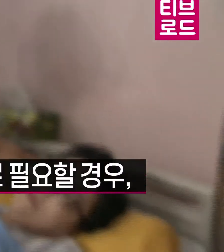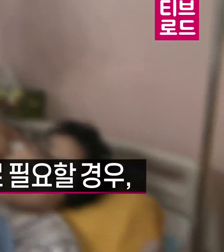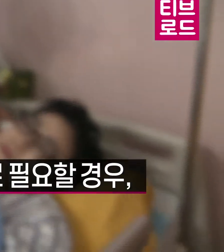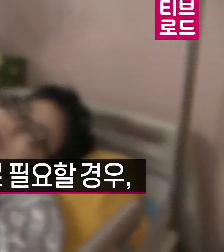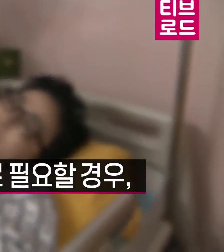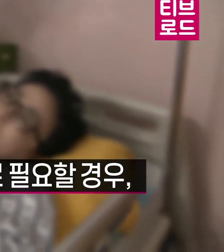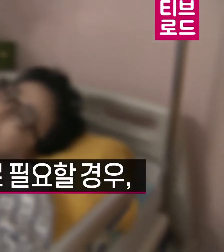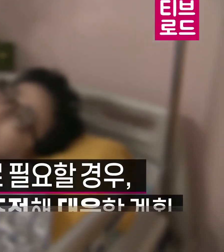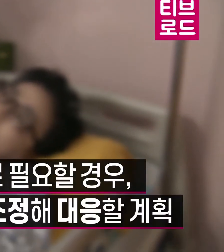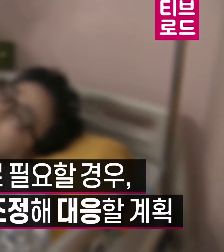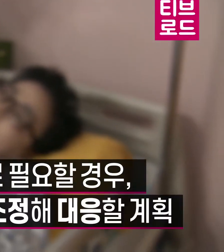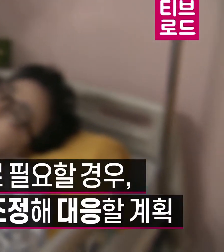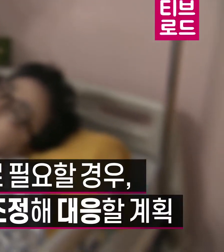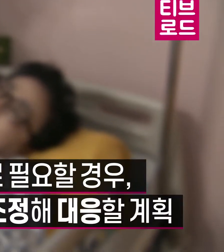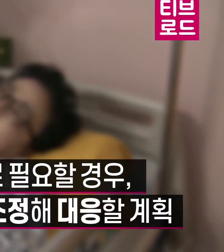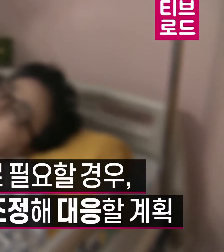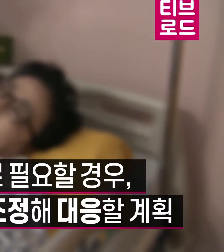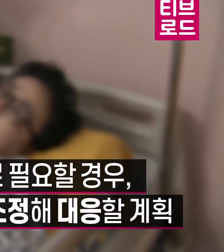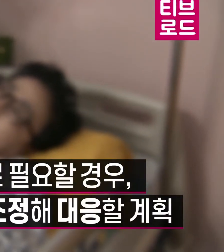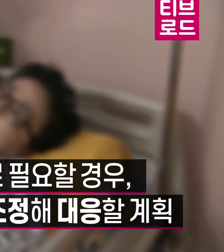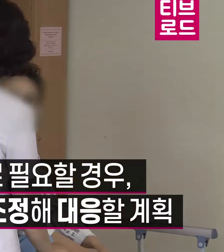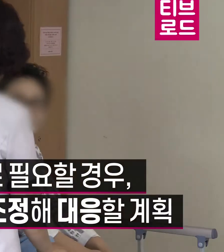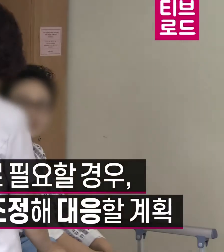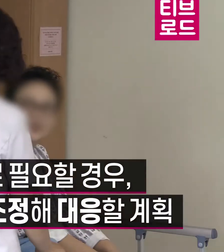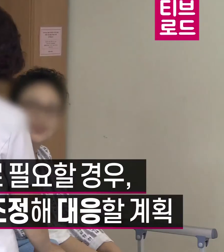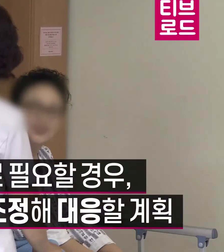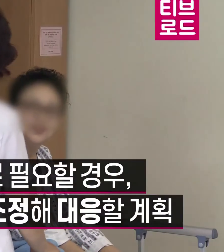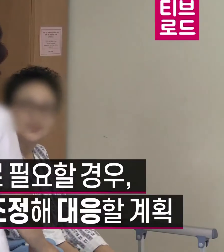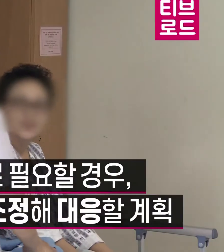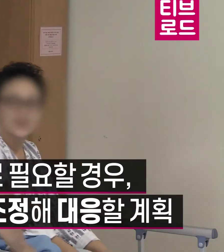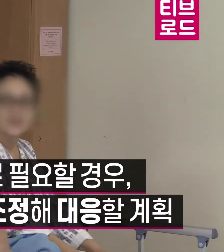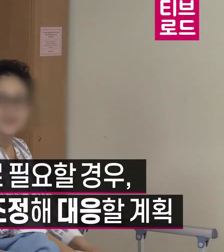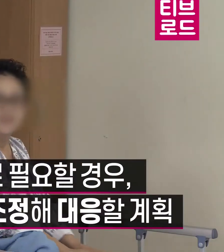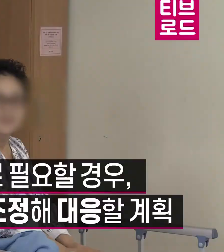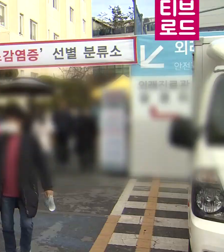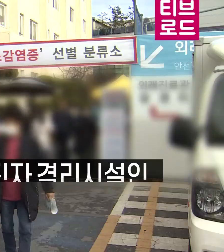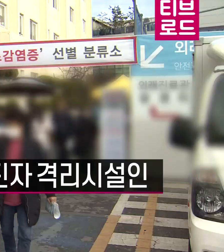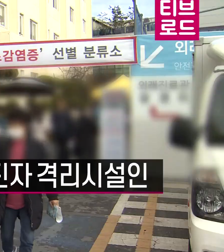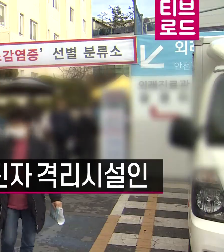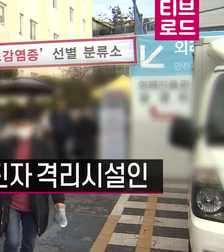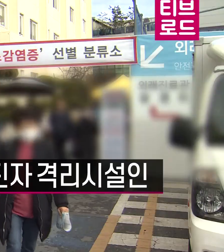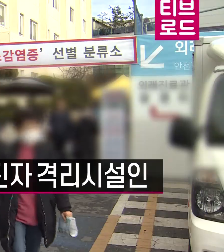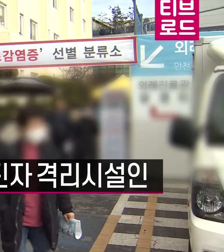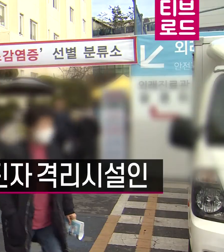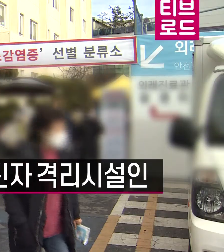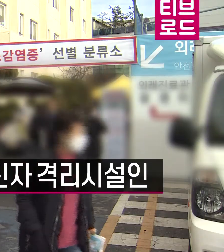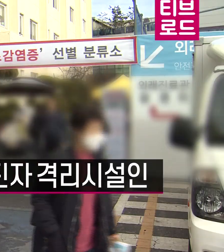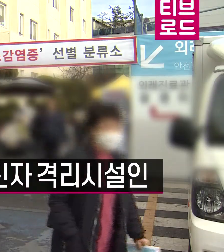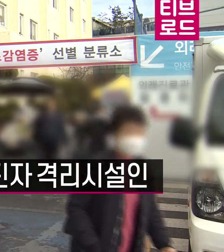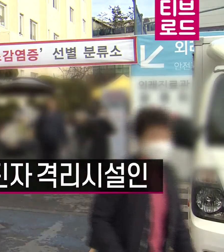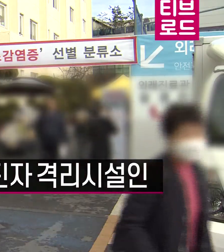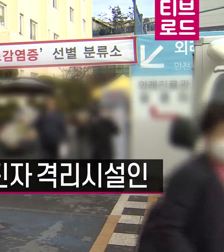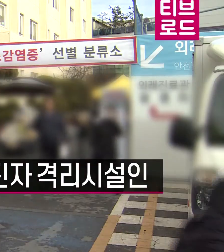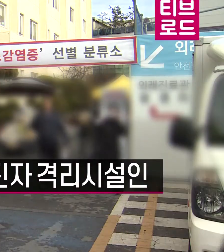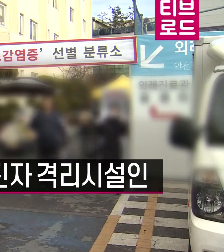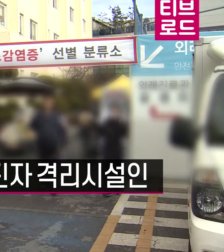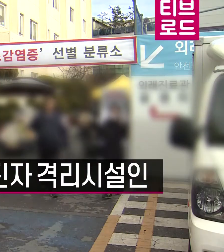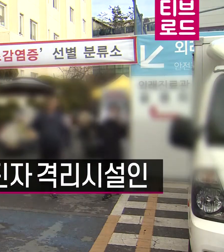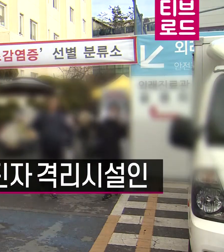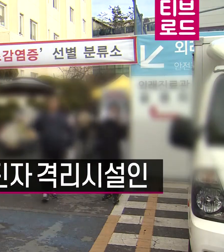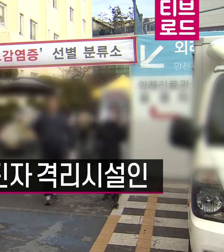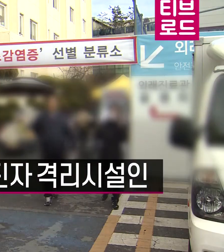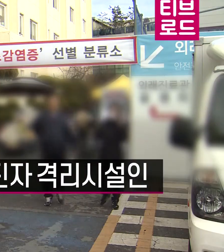추가로 필요할 경우 병실당 입원 환자를 조정해 대응할 계획입니다. 경증과 무증상